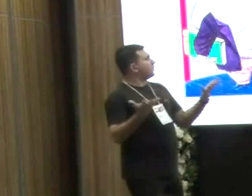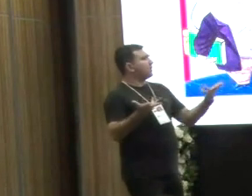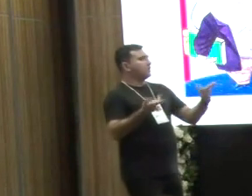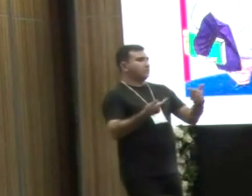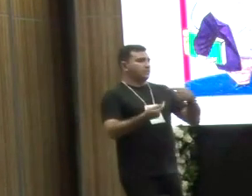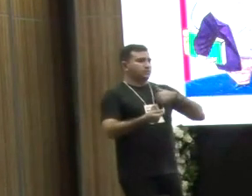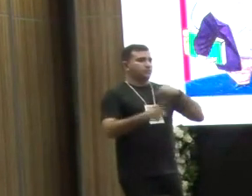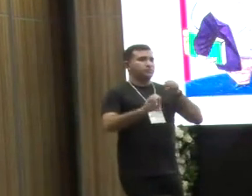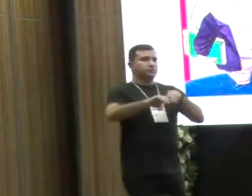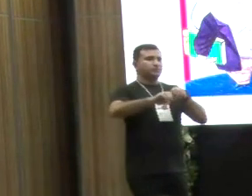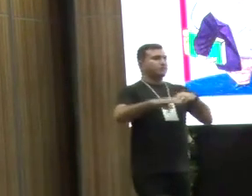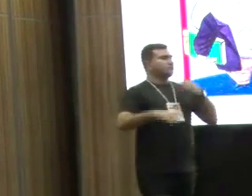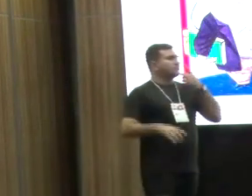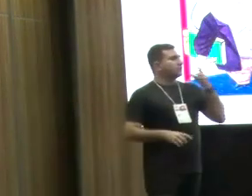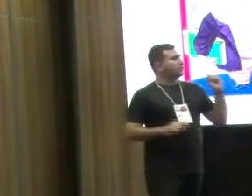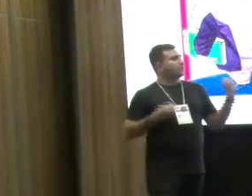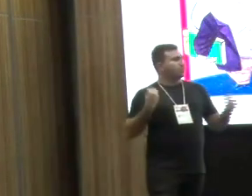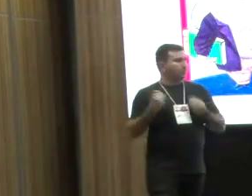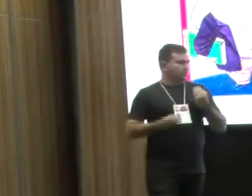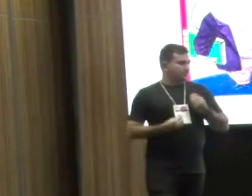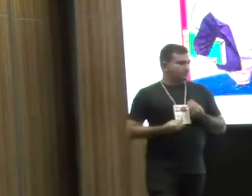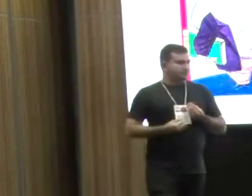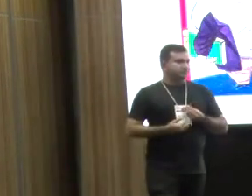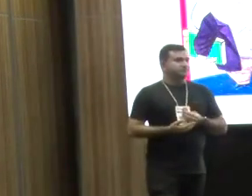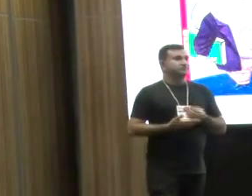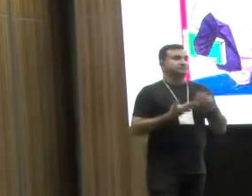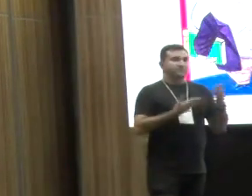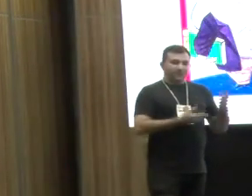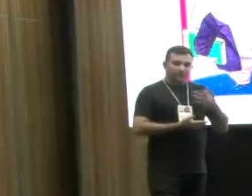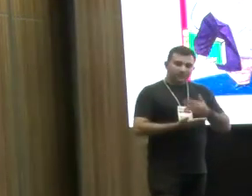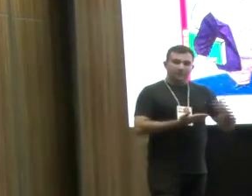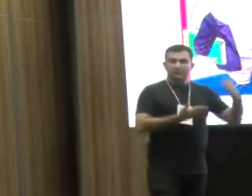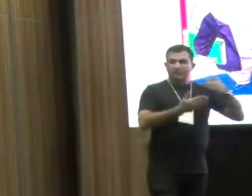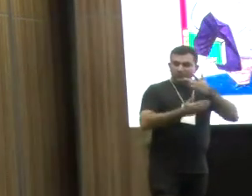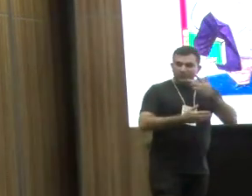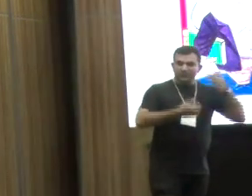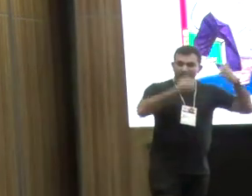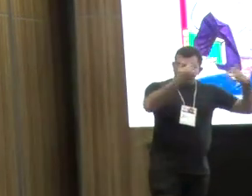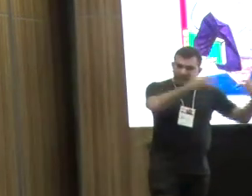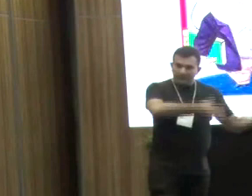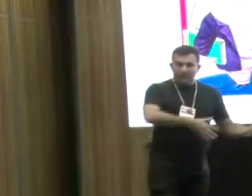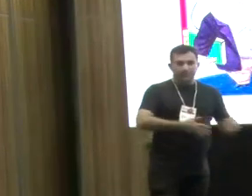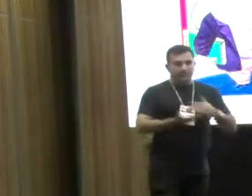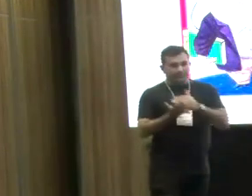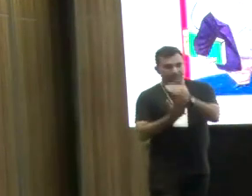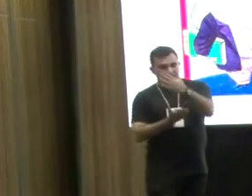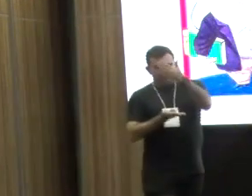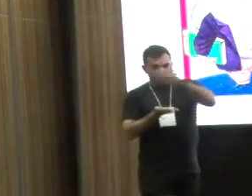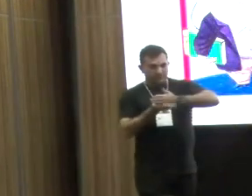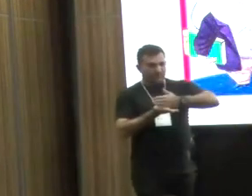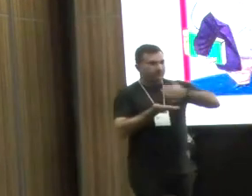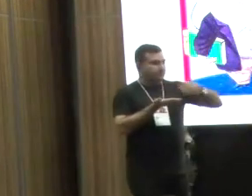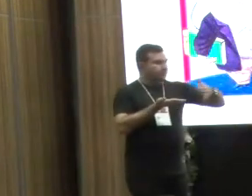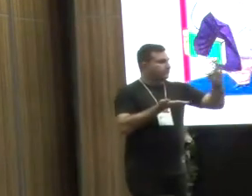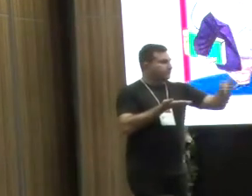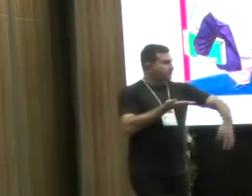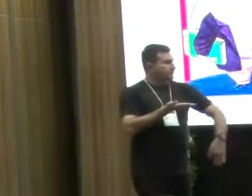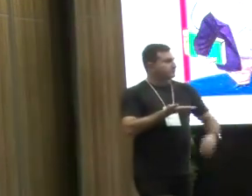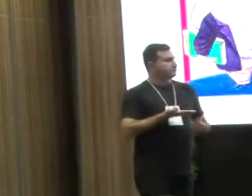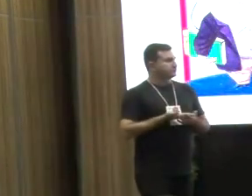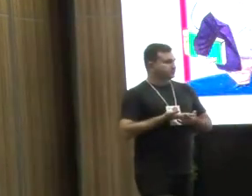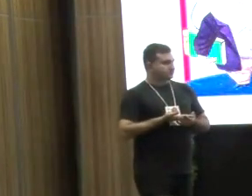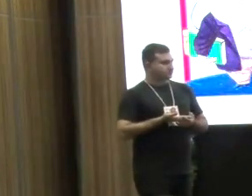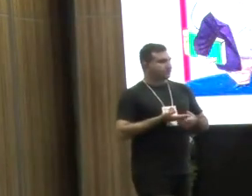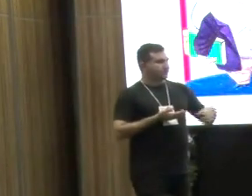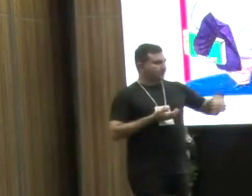falar? Edgleide começou, falou no meio e no fim. De Freire, eu não conheço Edgleide, a